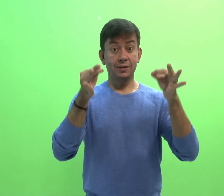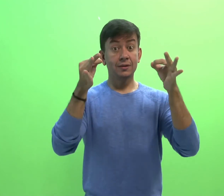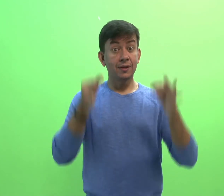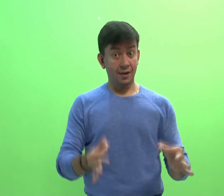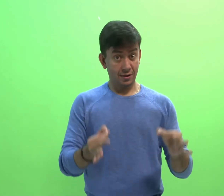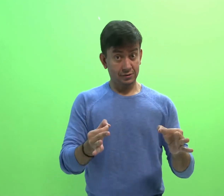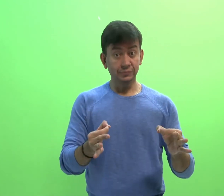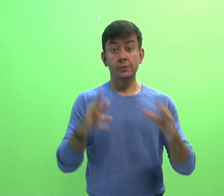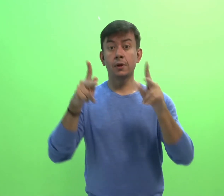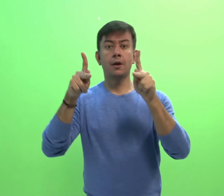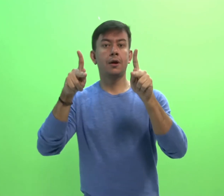Vejam.